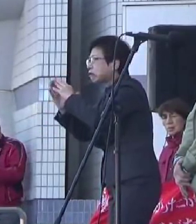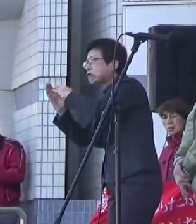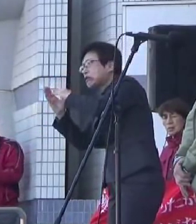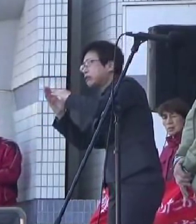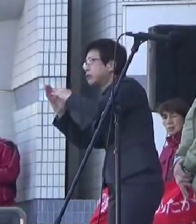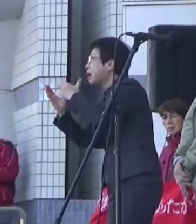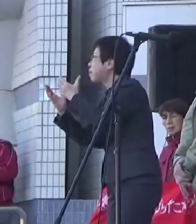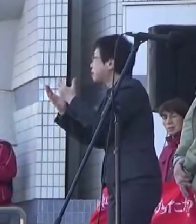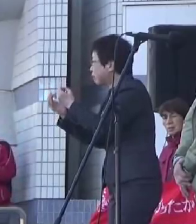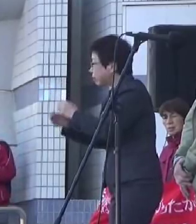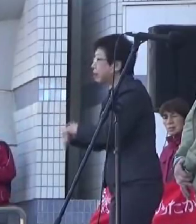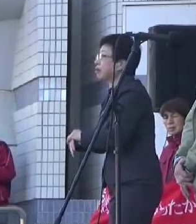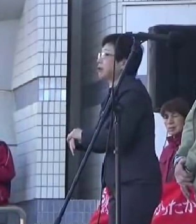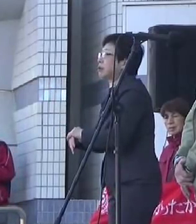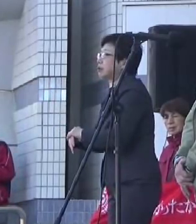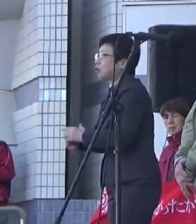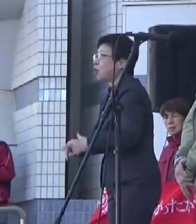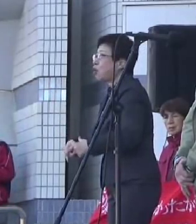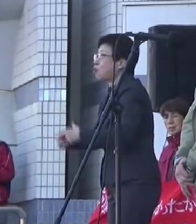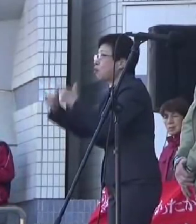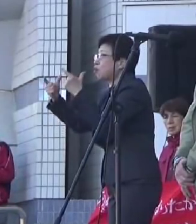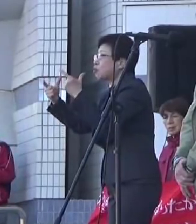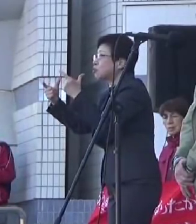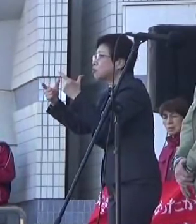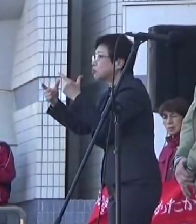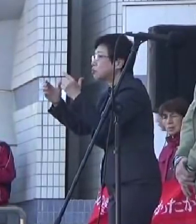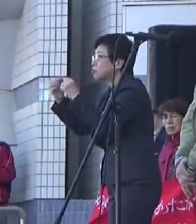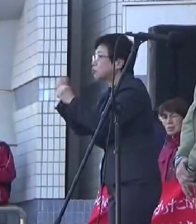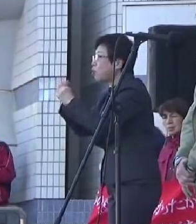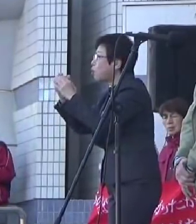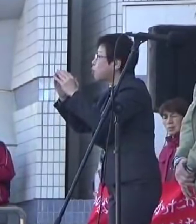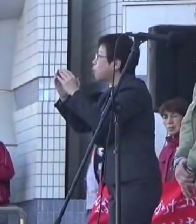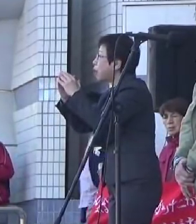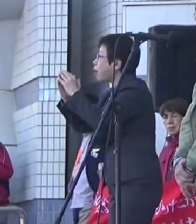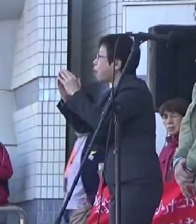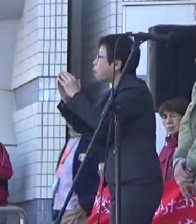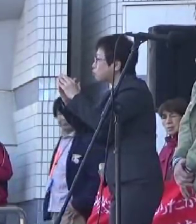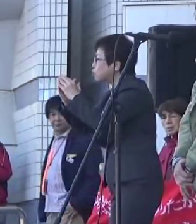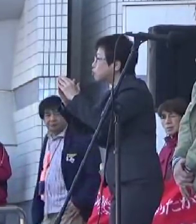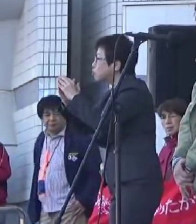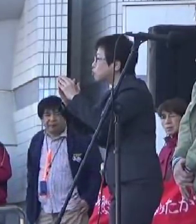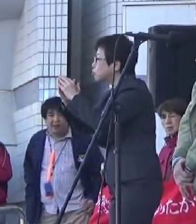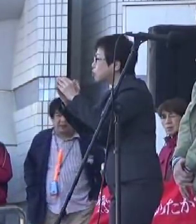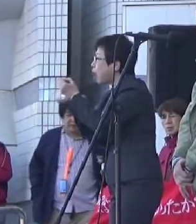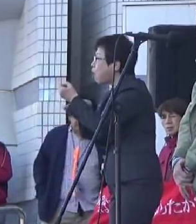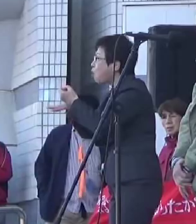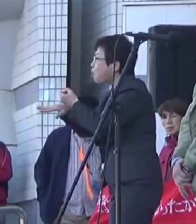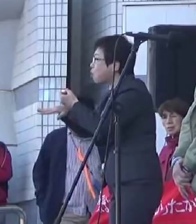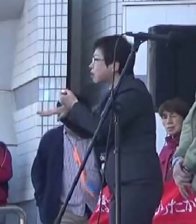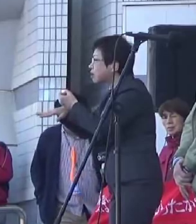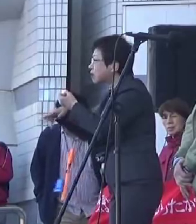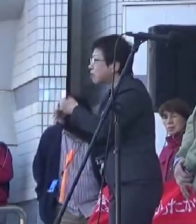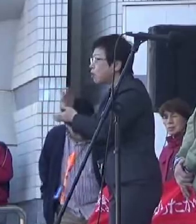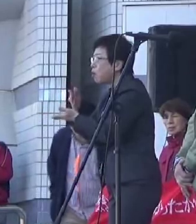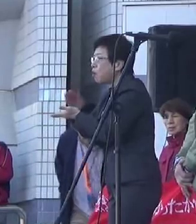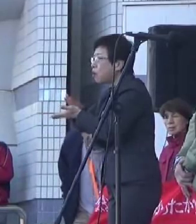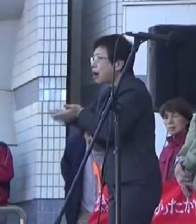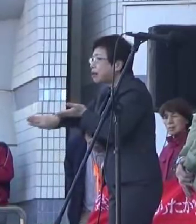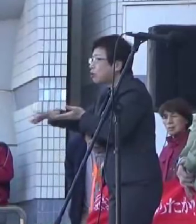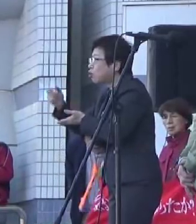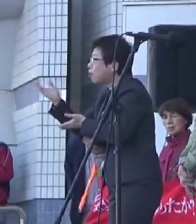。その木造家屋がどうして放射線を6割もカットできるでしょうか。